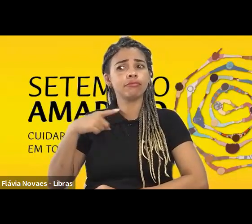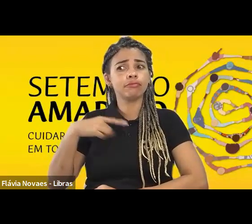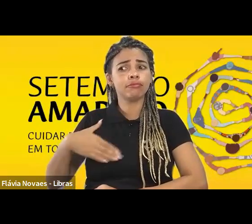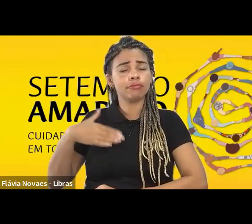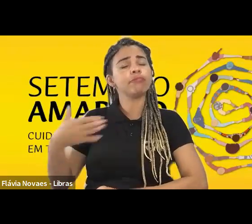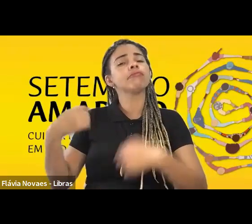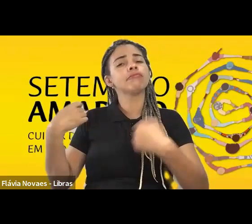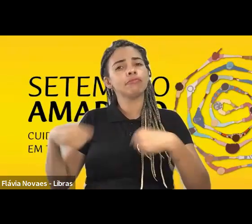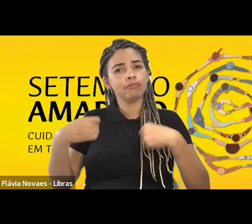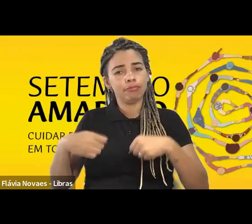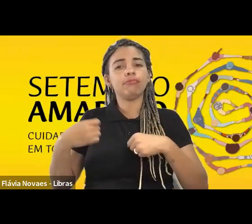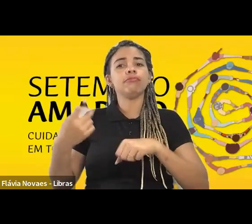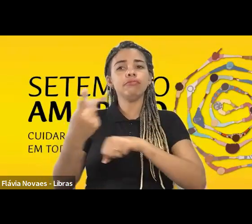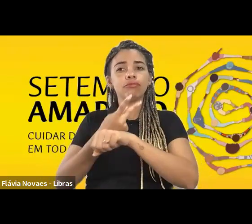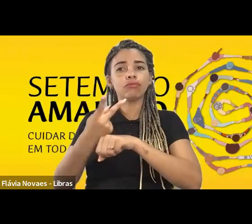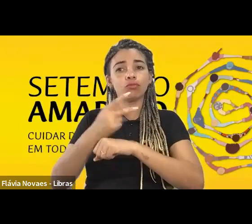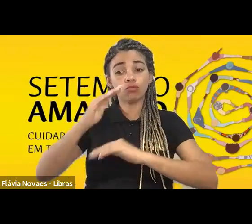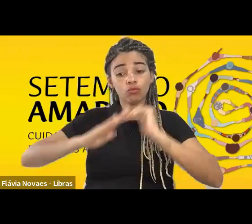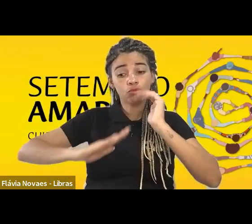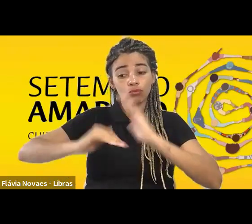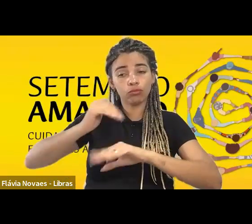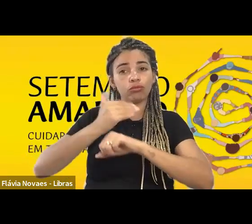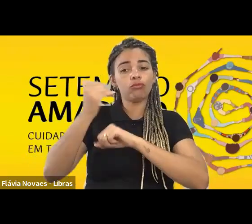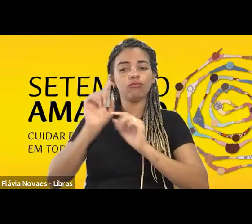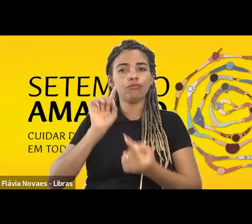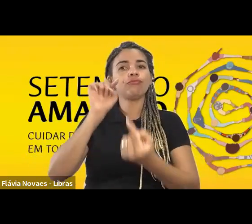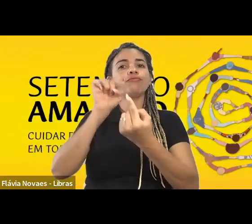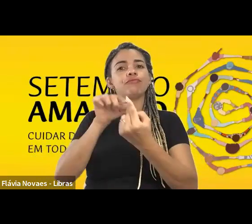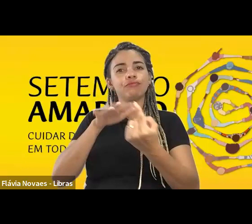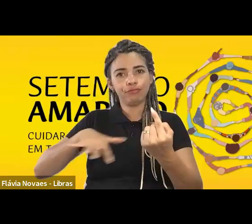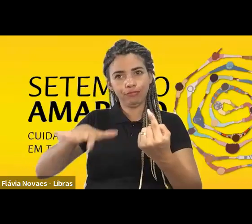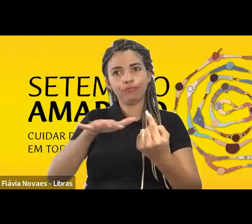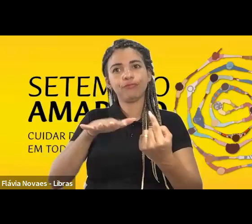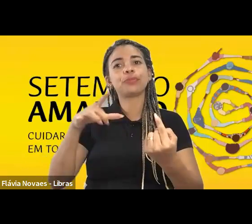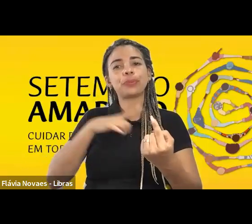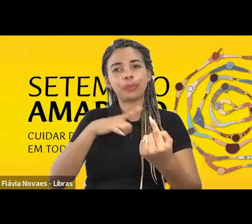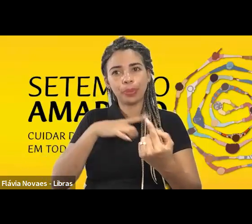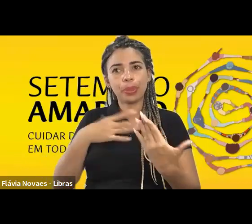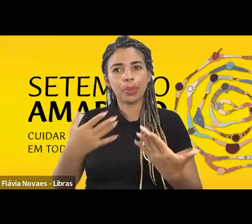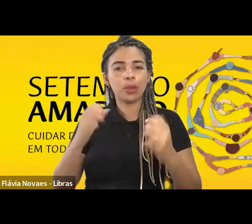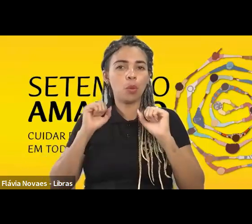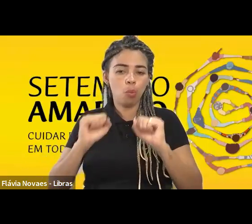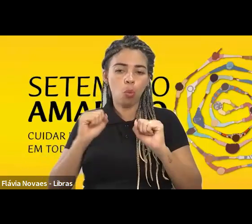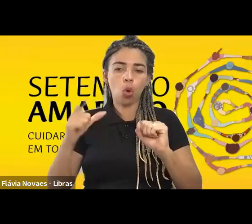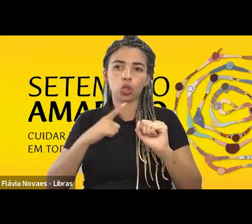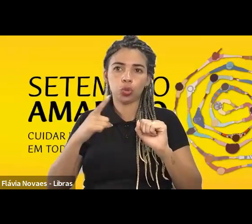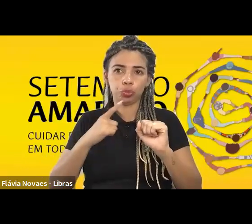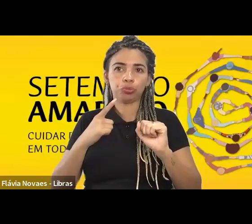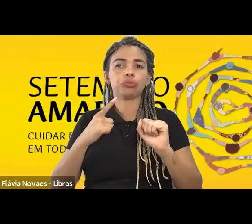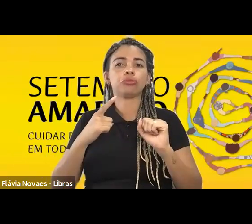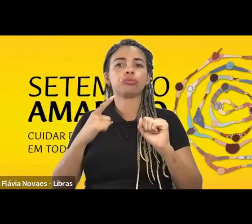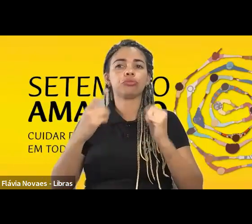fundamental. E aí a procura por um profissional especializado, né, sejam profissionais